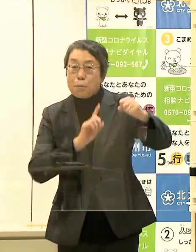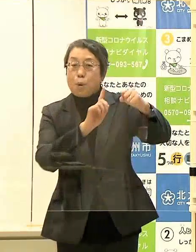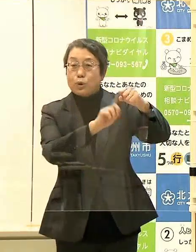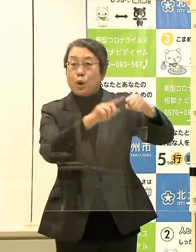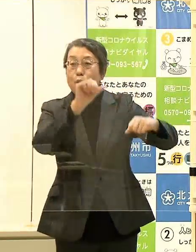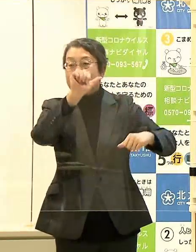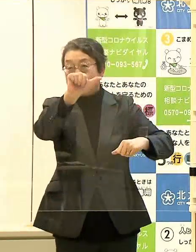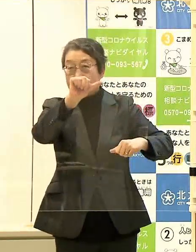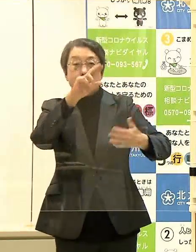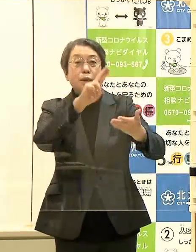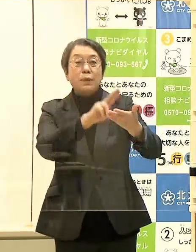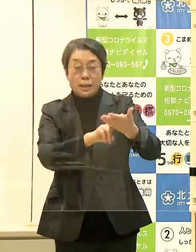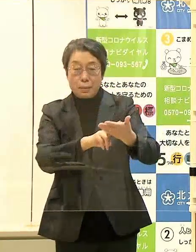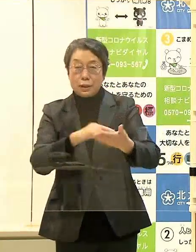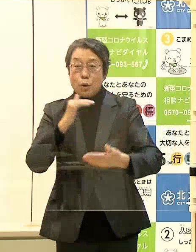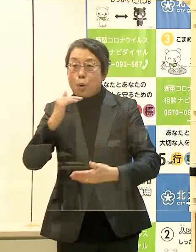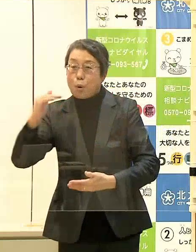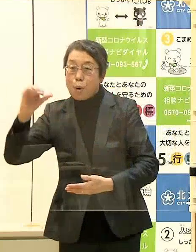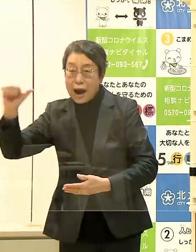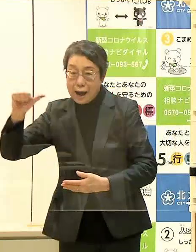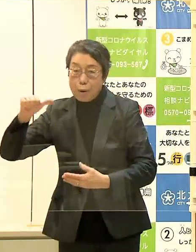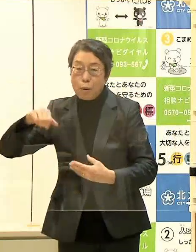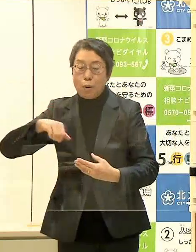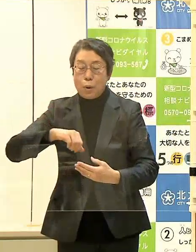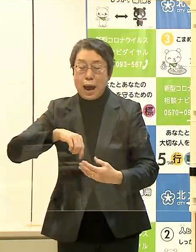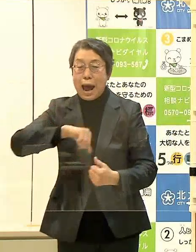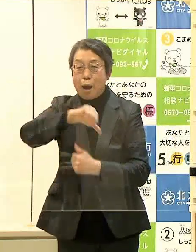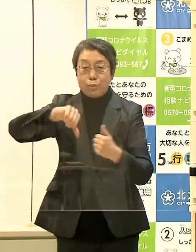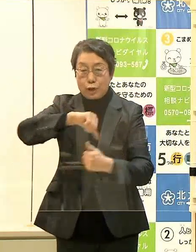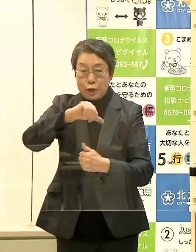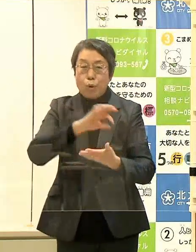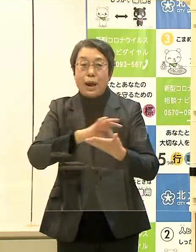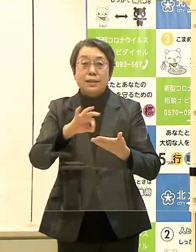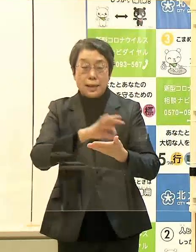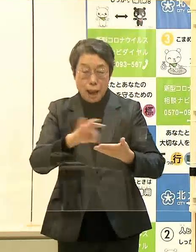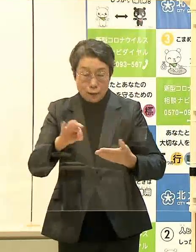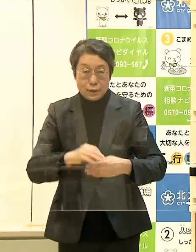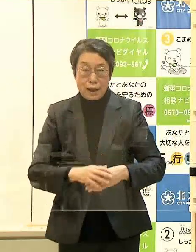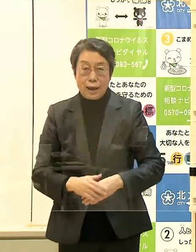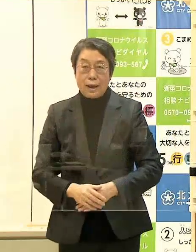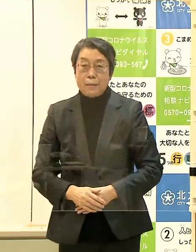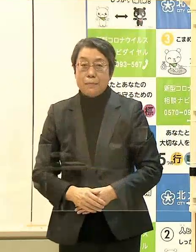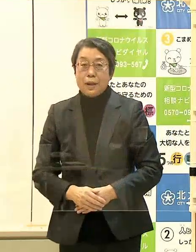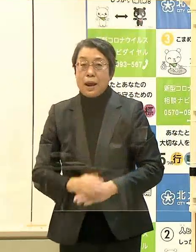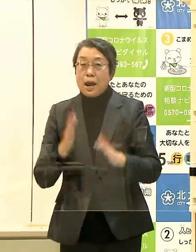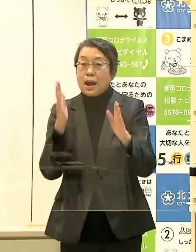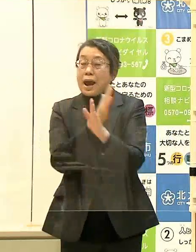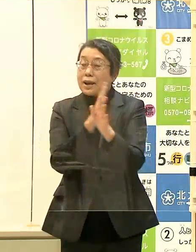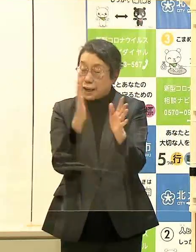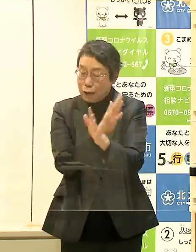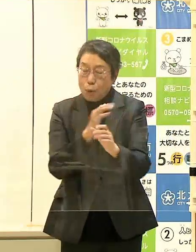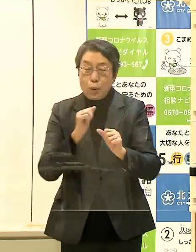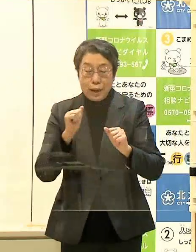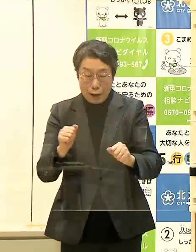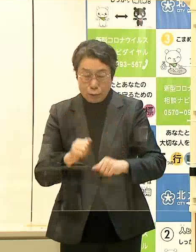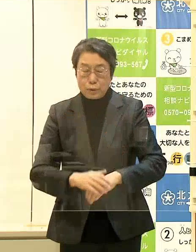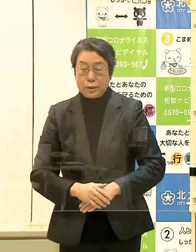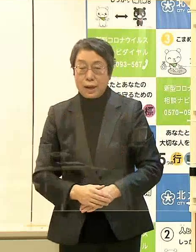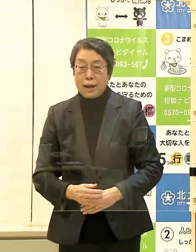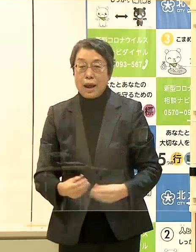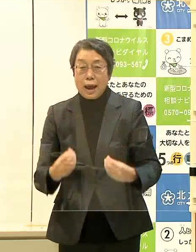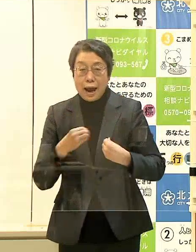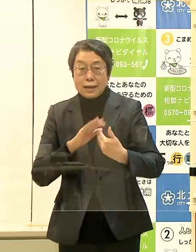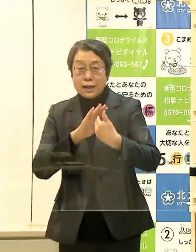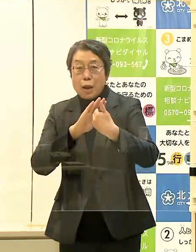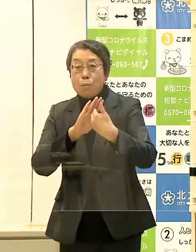様式ココアの活用適切な歓喜の実施など感染防止対策の徹底を引き続きお